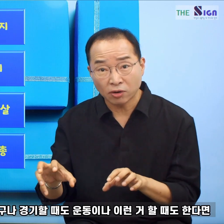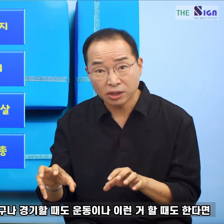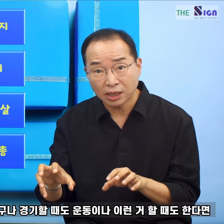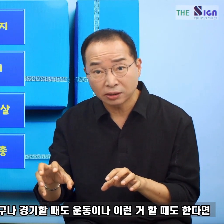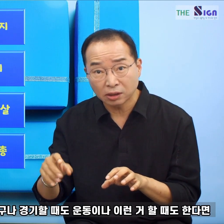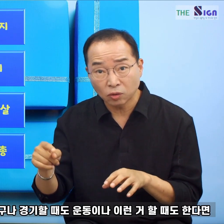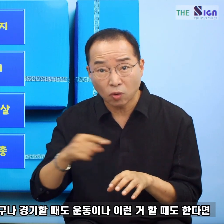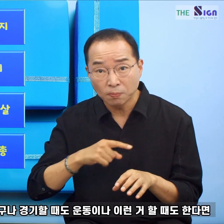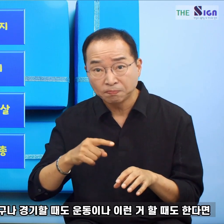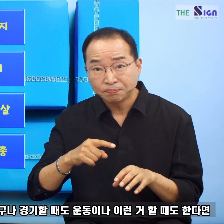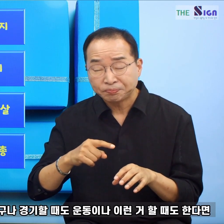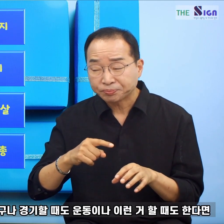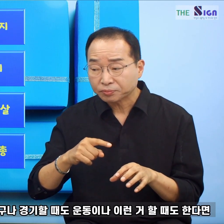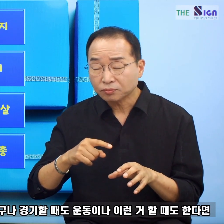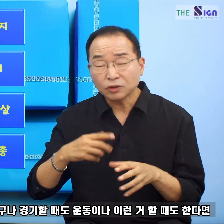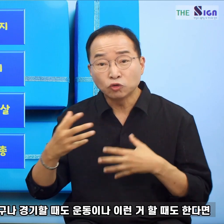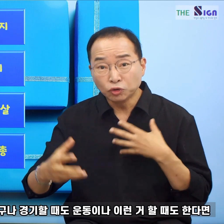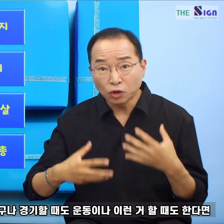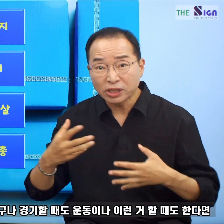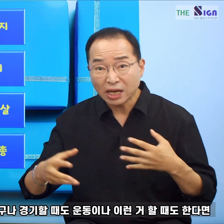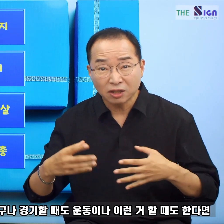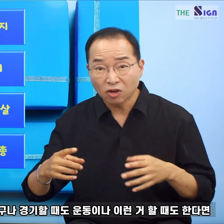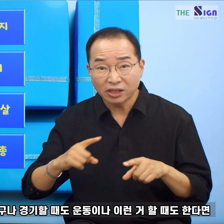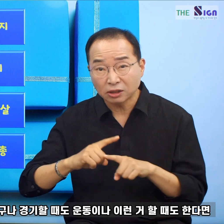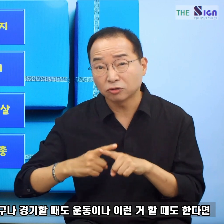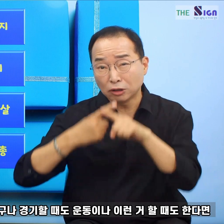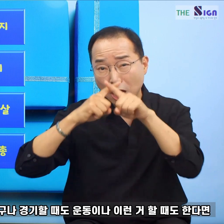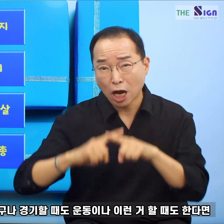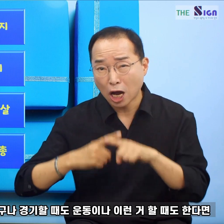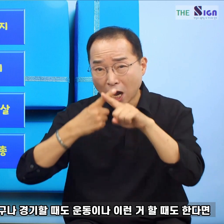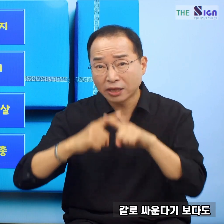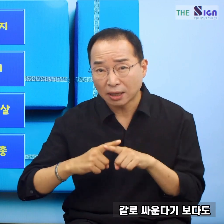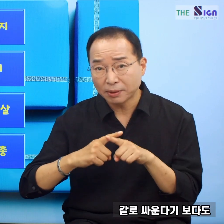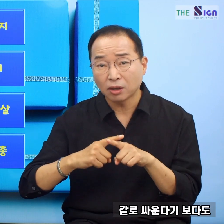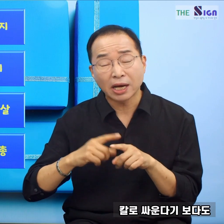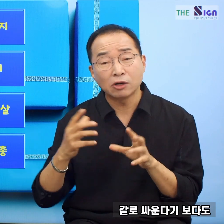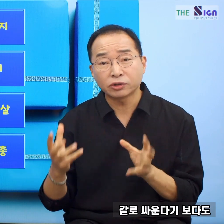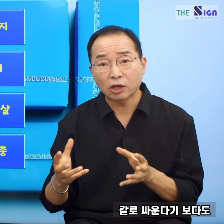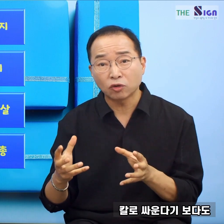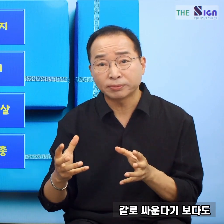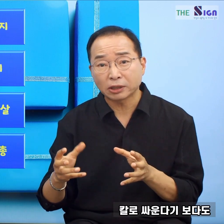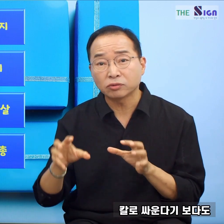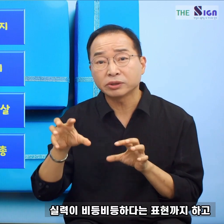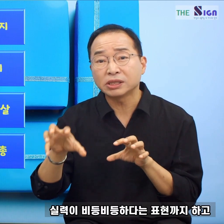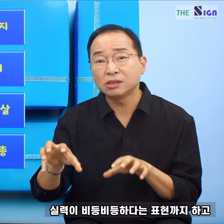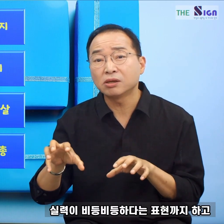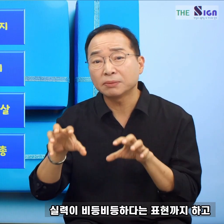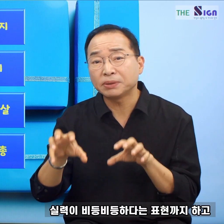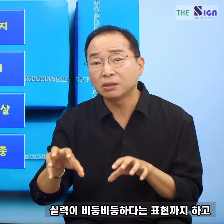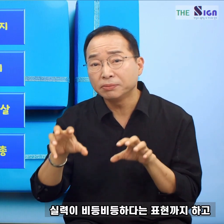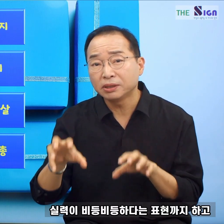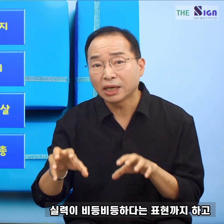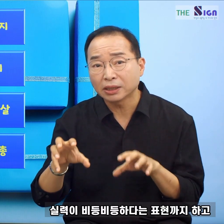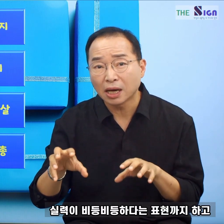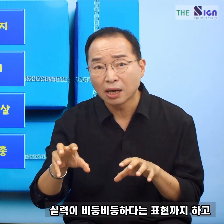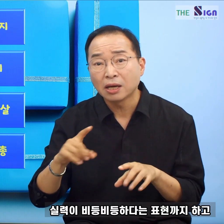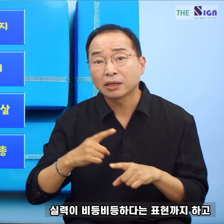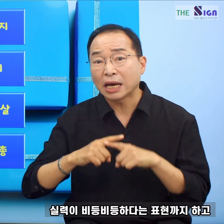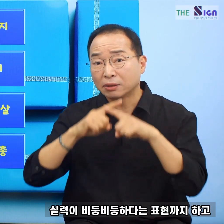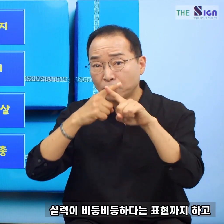경기할 때도 운동이나 이런 거 할 때도 한다면 칼로 싸우는 것보다도 실력이 비등비등하다라는